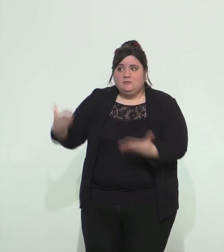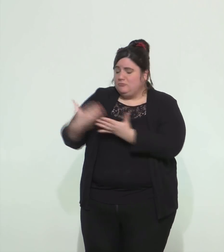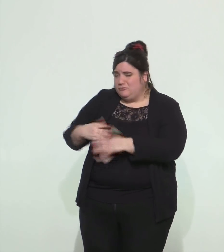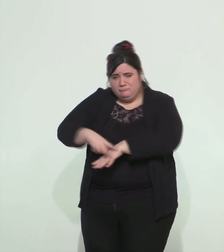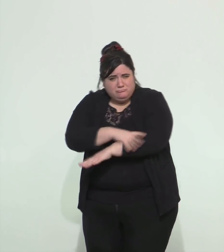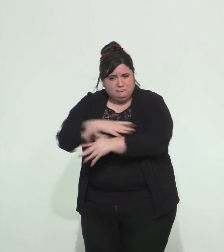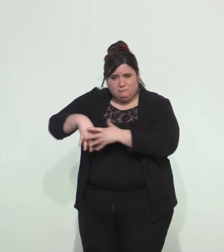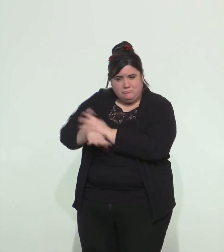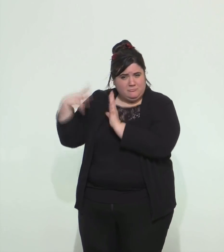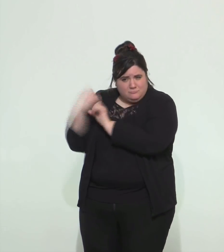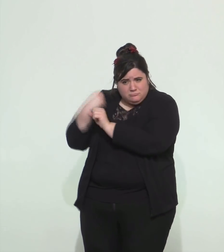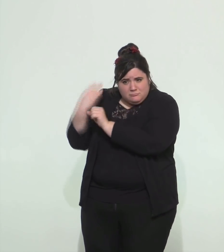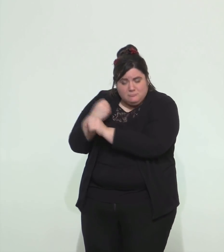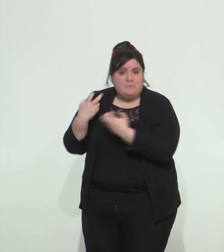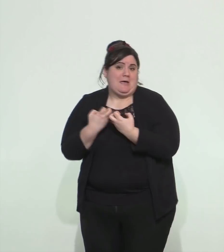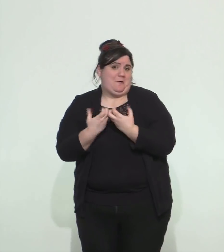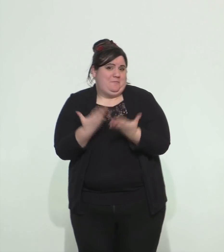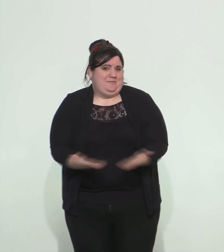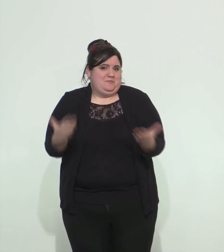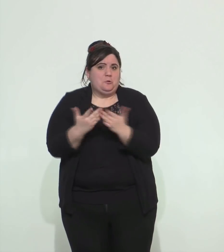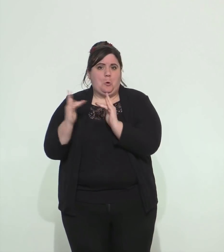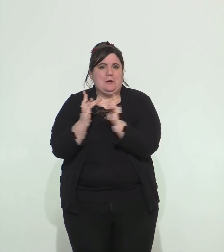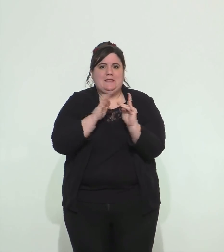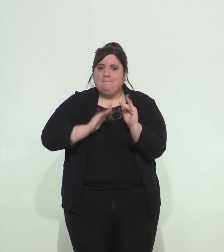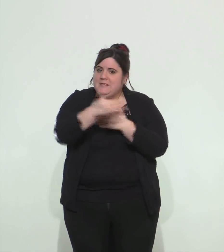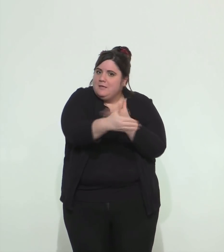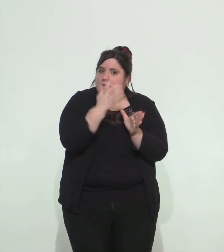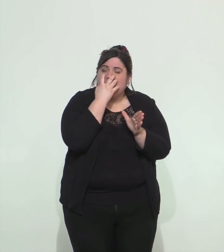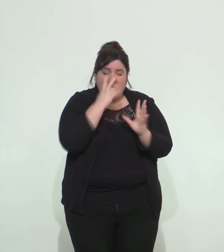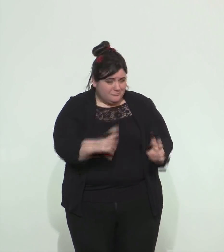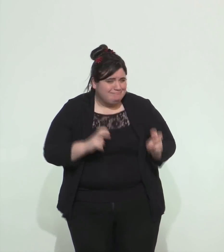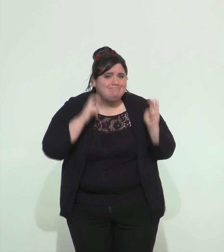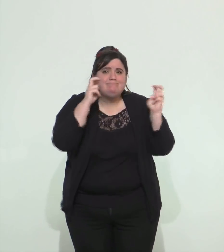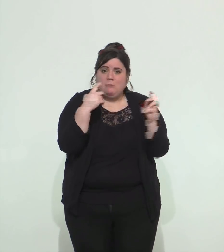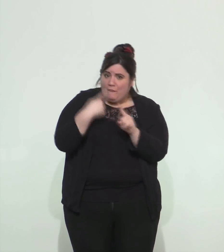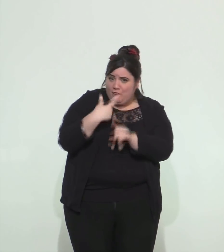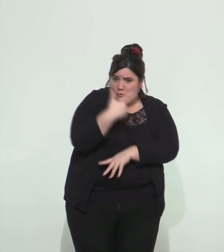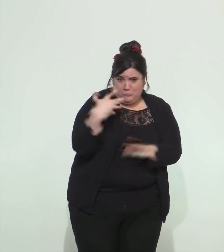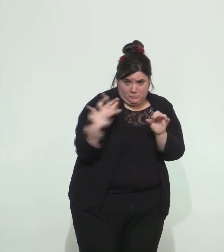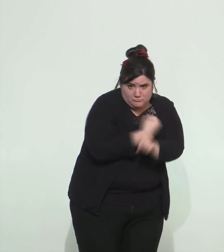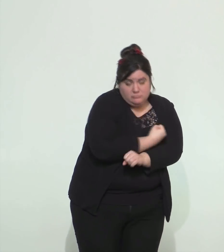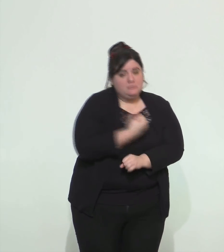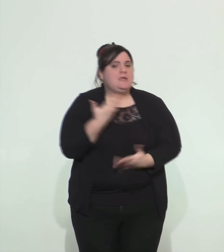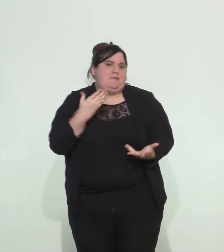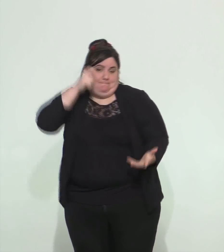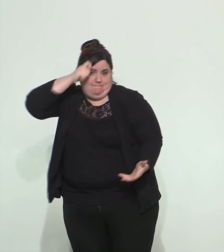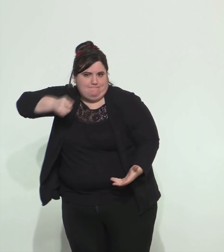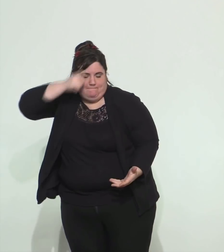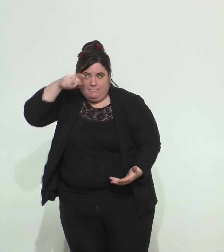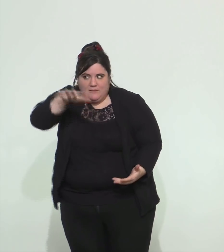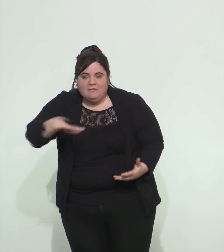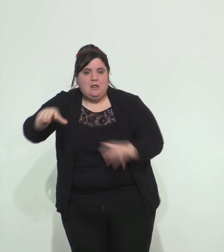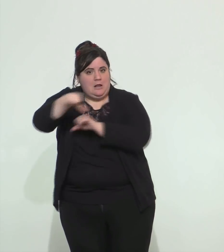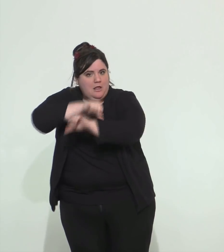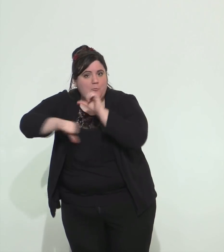défi, mais je tiens à saluer la mobilisation des laboratoires hospitaliers, laboratoires de ville, laboratoires départementaux, laboratoires de